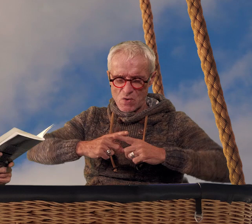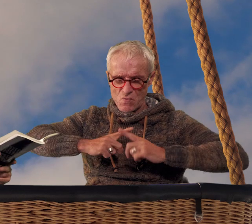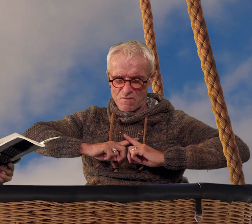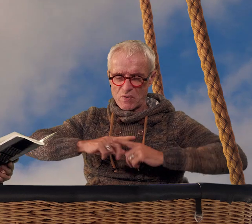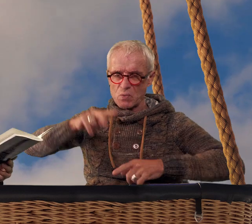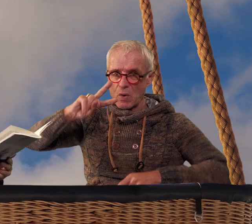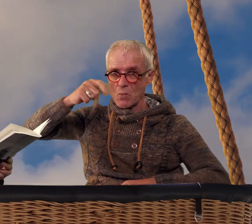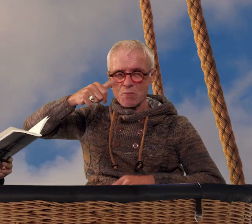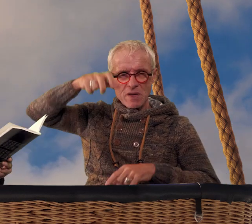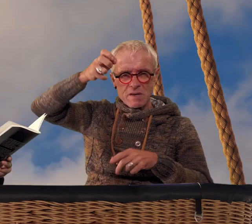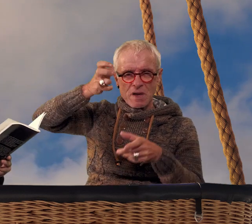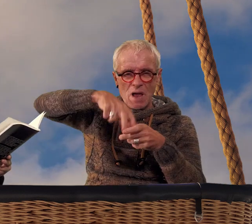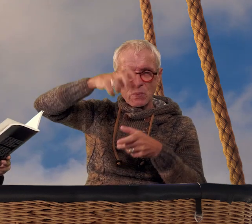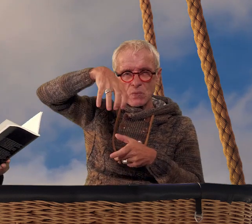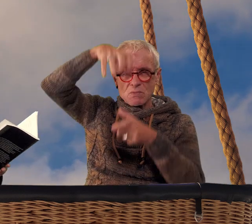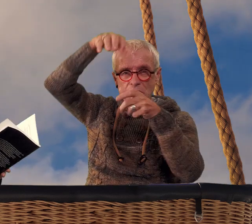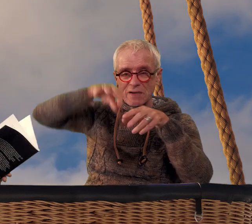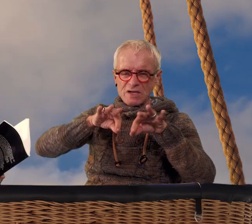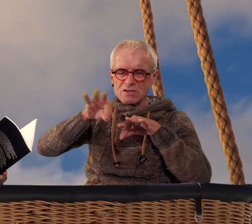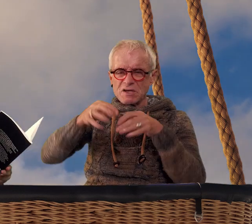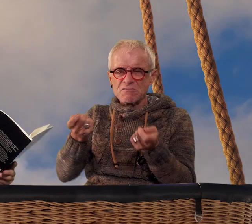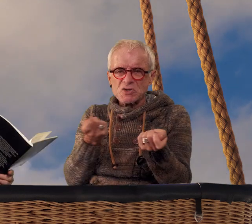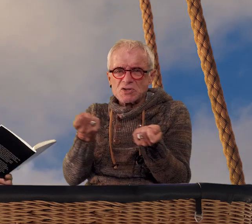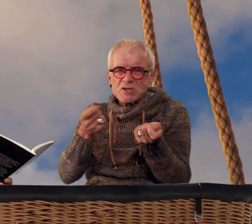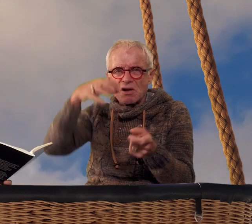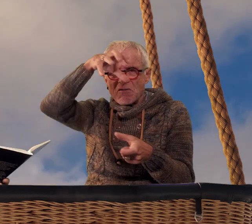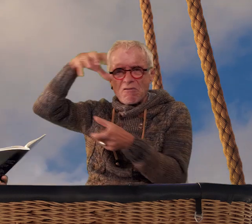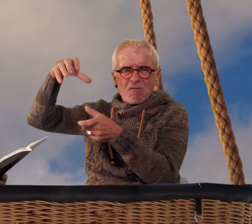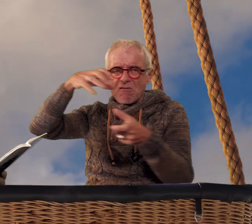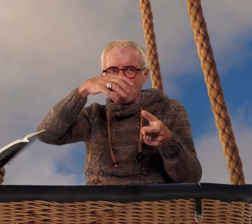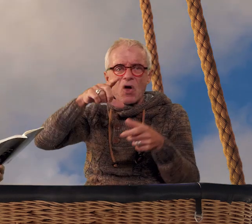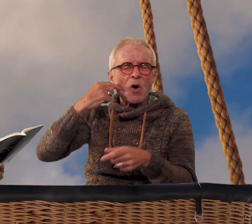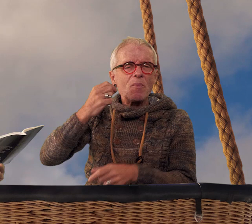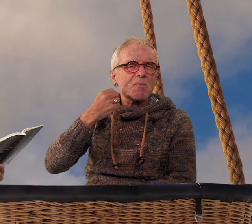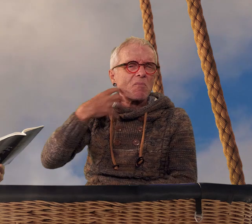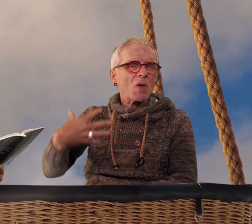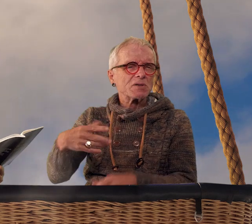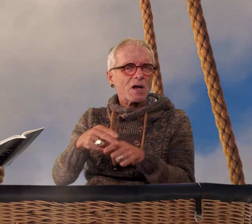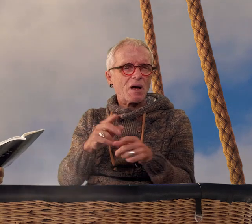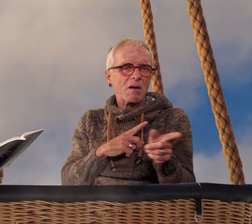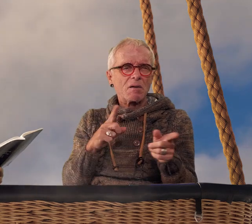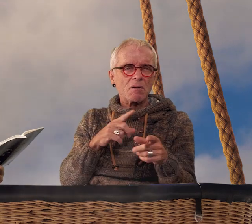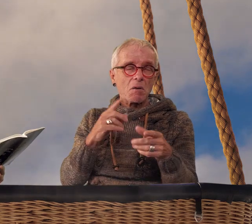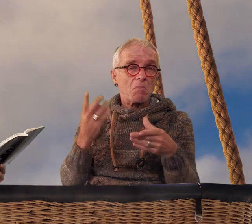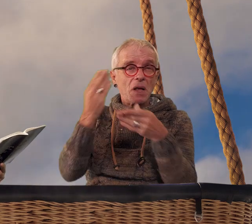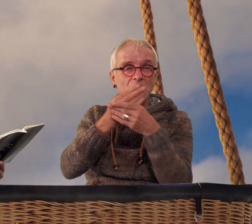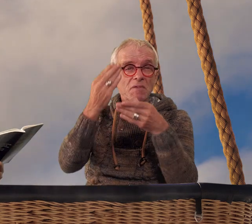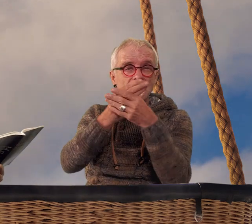convaincu que les premiers aéronautes dirigeaient leurs ballons. Sans parler de Blanchard dont les assertions peuvent être douteuses,